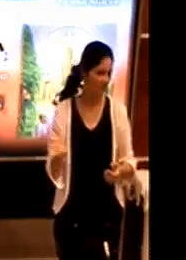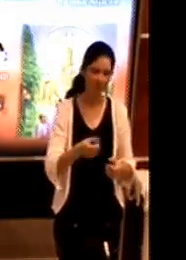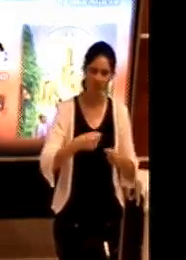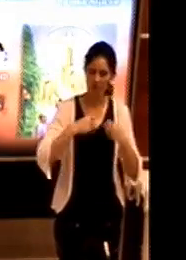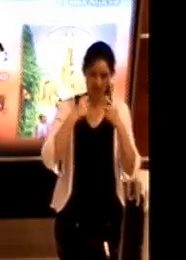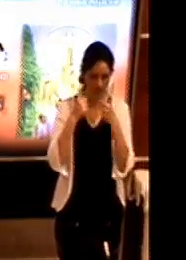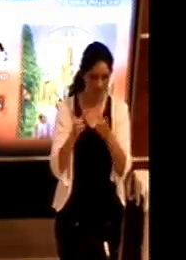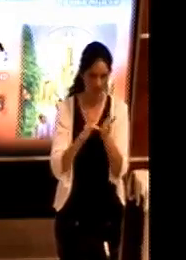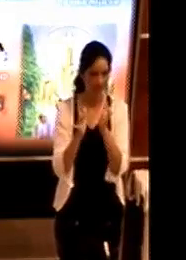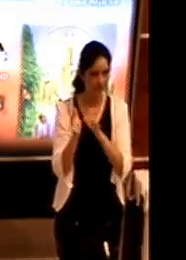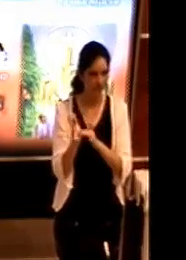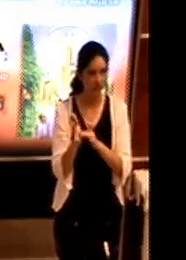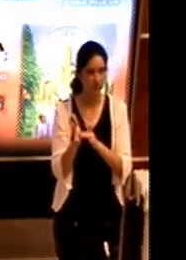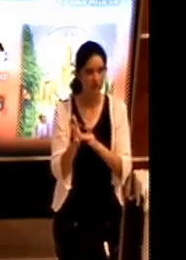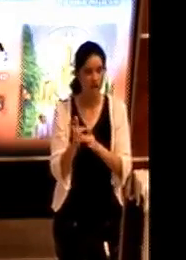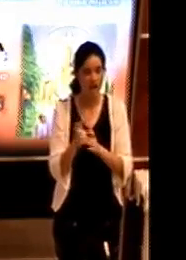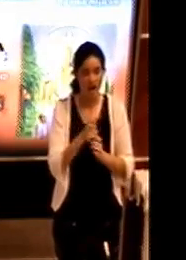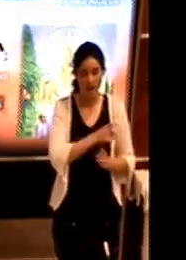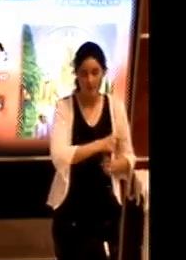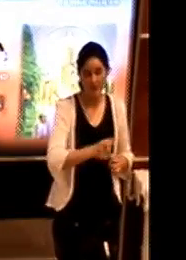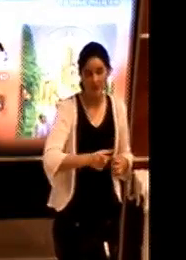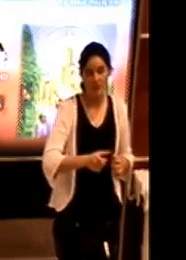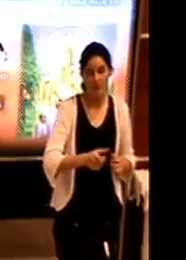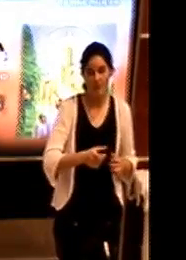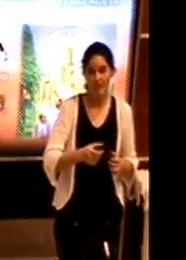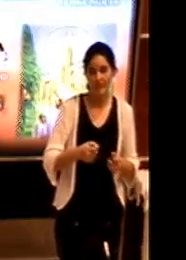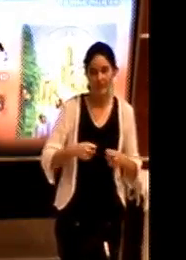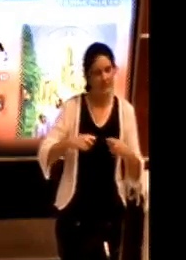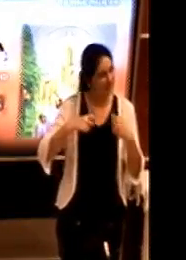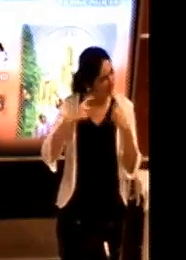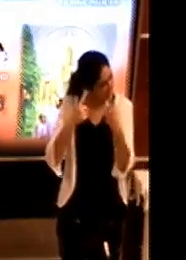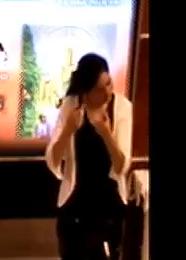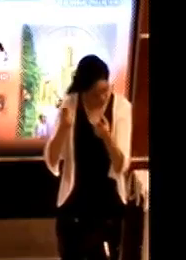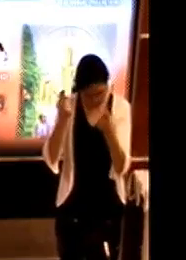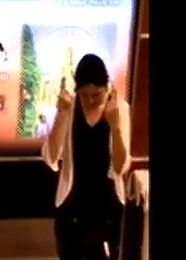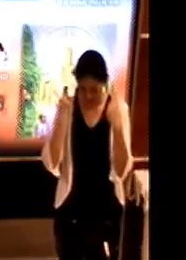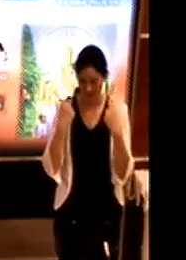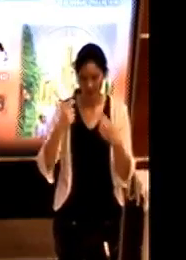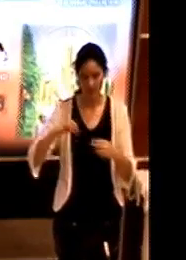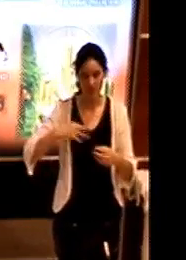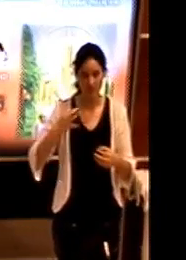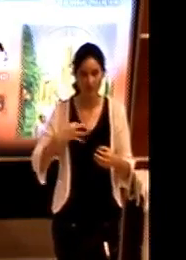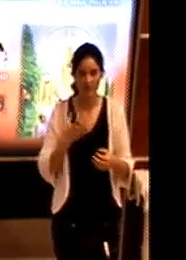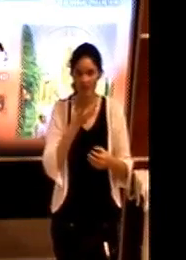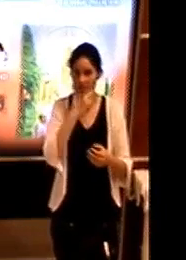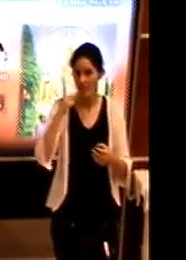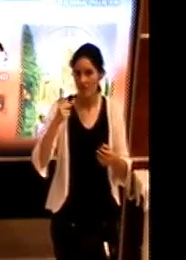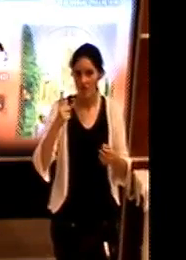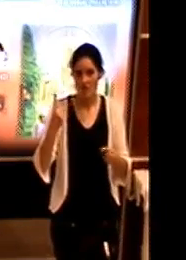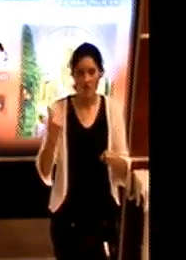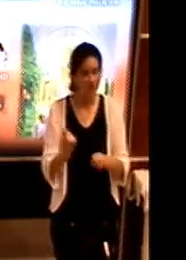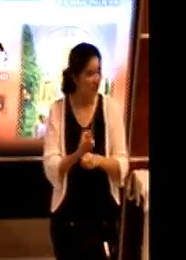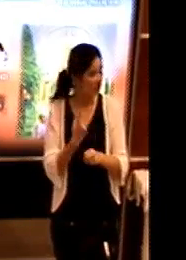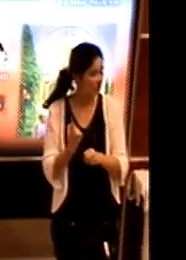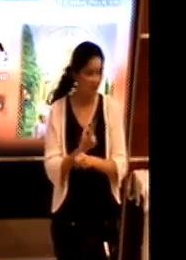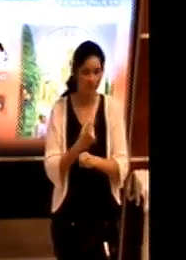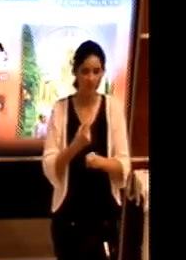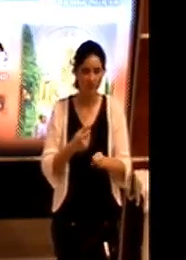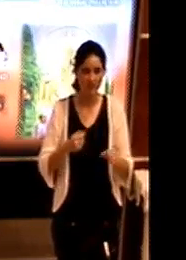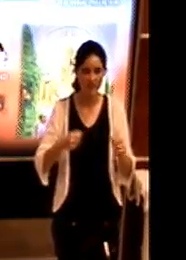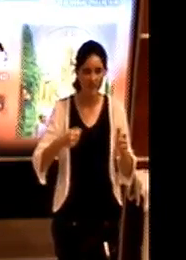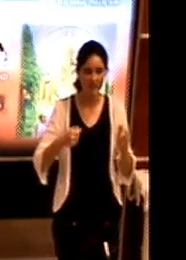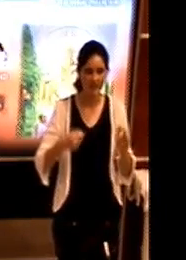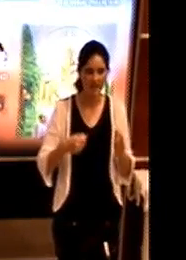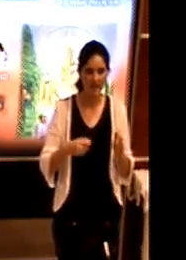su voluntad en la mano de Cristo, ¿puede transgredir las leyes morales de Dios? No, hermanos. Y si transgrede alguno por causa